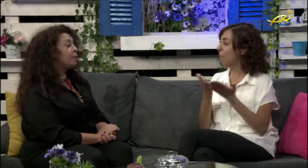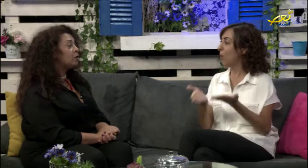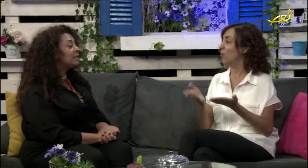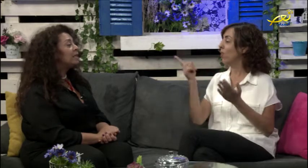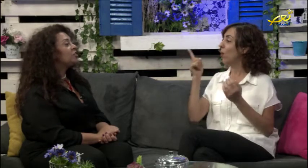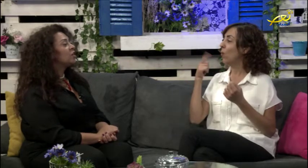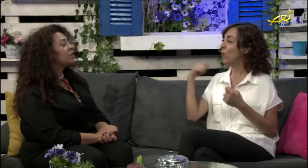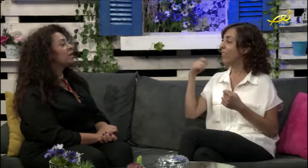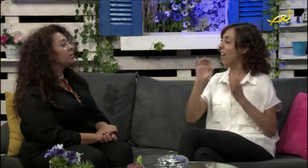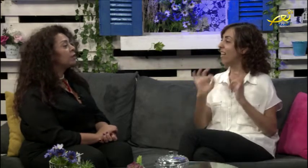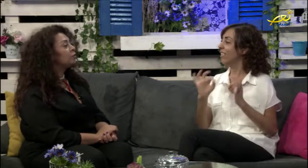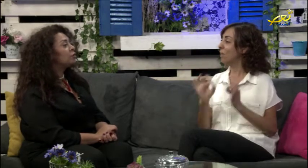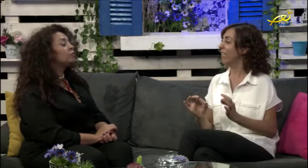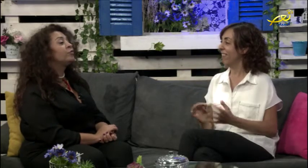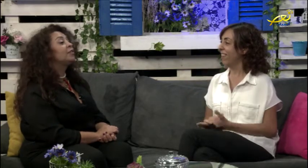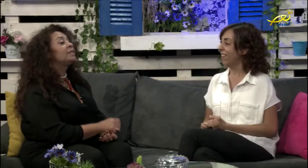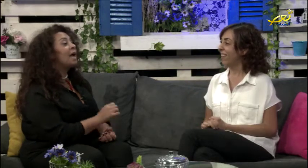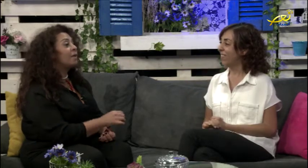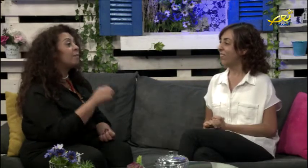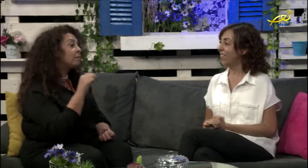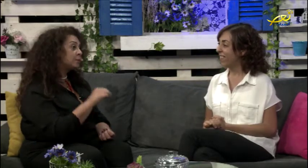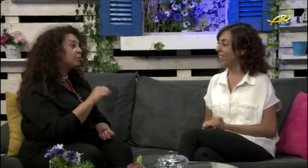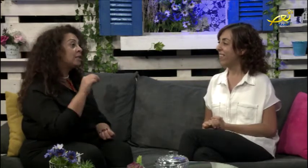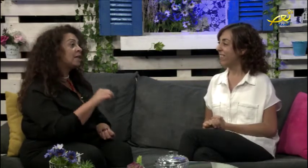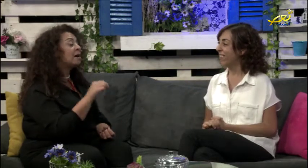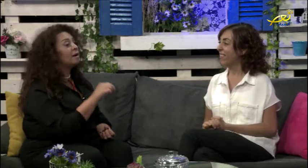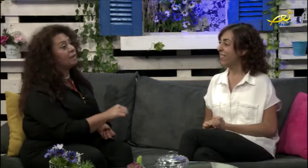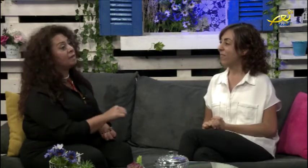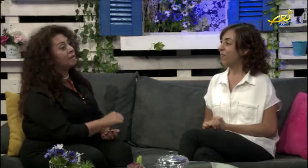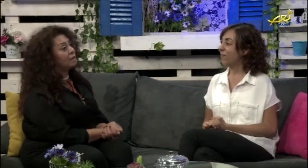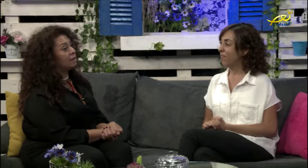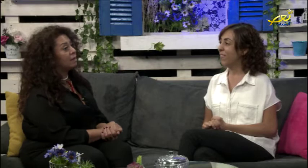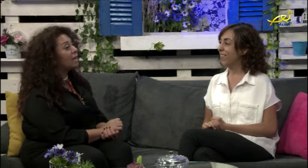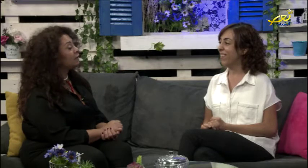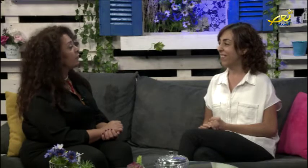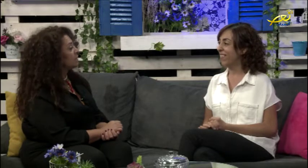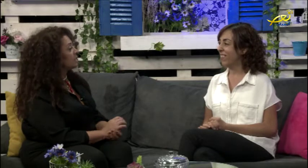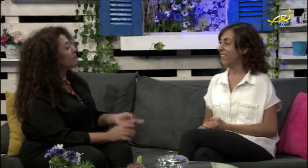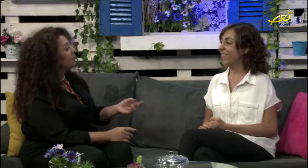بلغة الإشارة بنقدر تكون في دعم مزبوط لها التفاصيل.